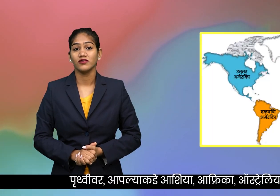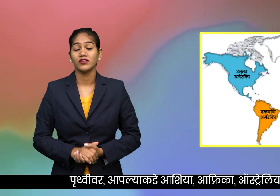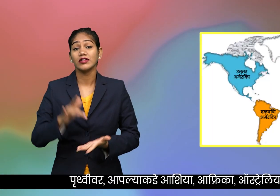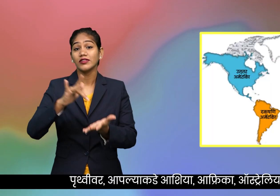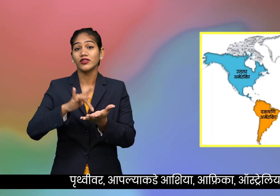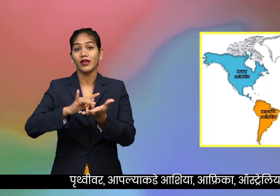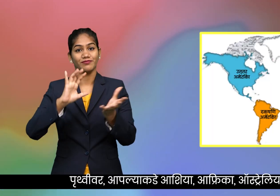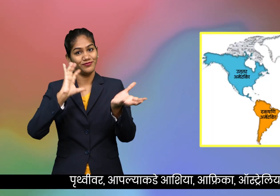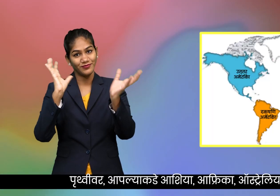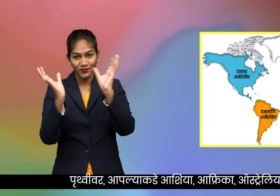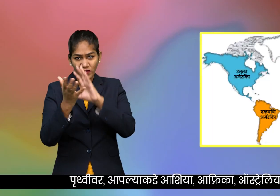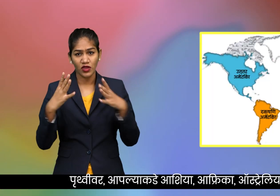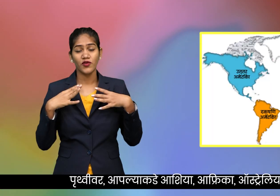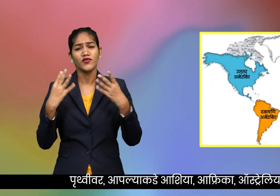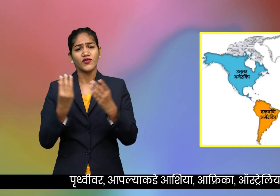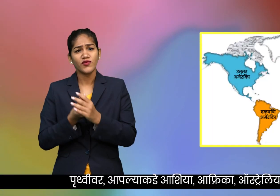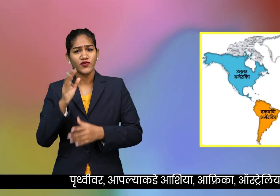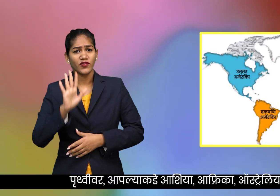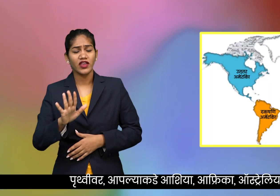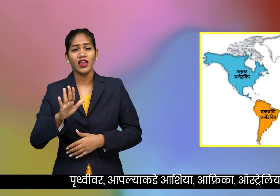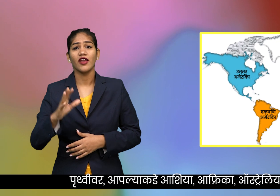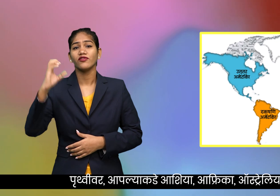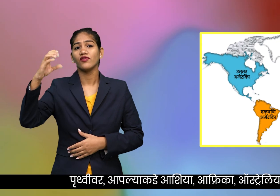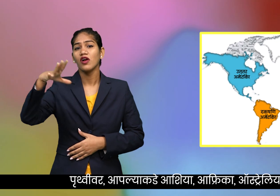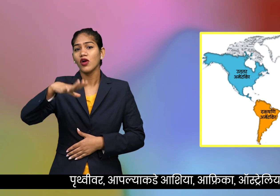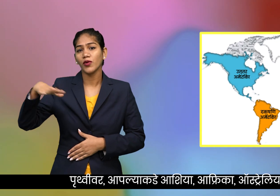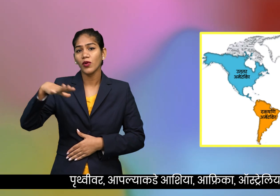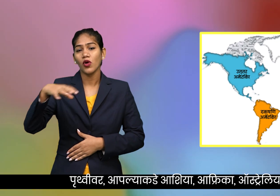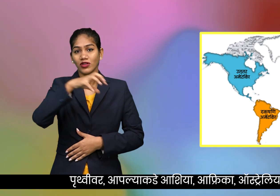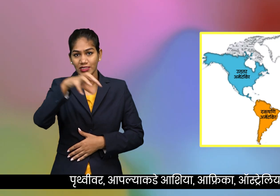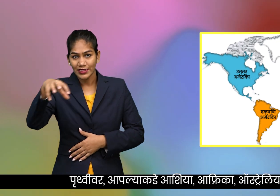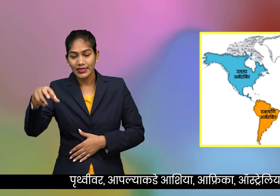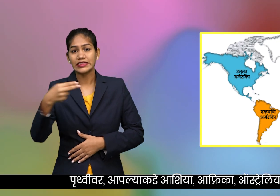पृथ्वीवर आपल्याकडे आशिया, आफ्रिका, ऑस्ट्रेलिया, युरोप, उत्तर अमेरिका,